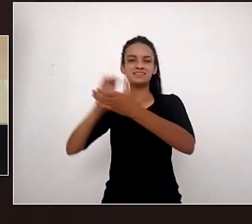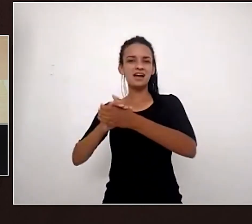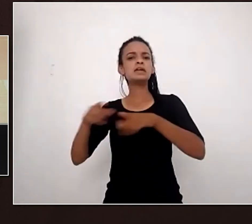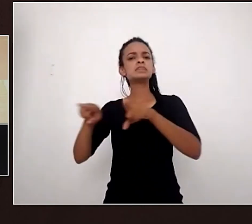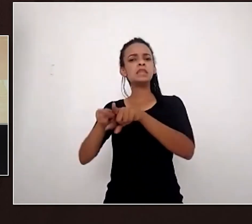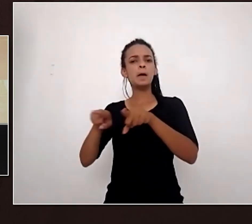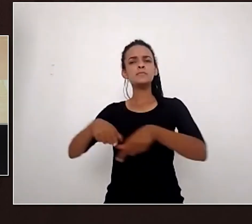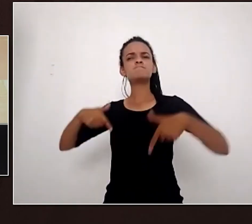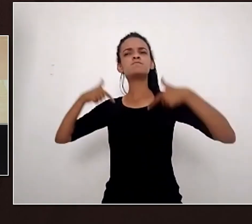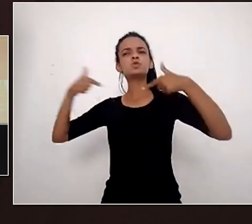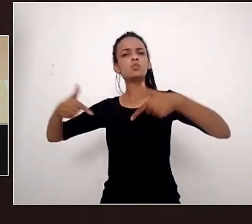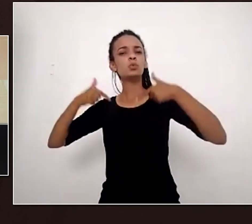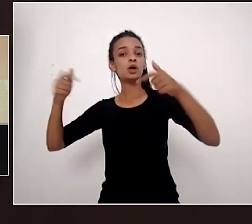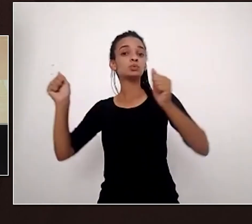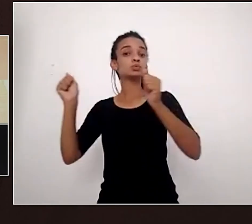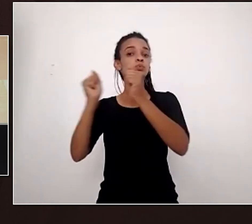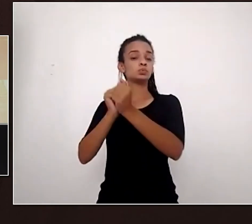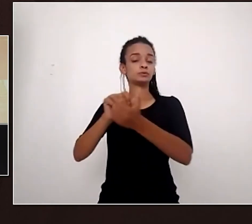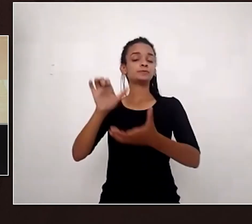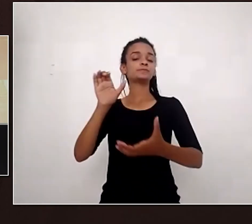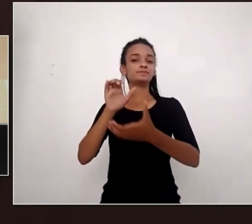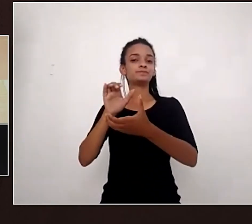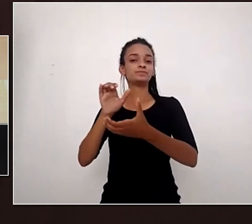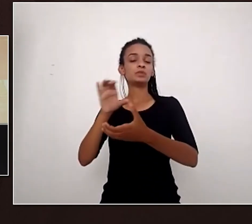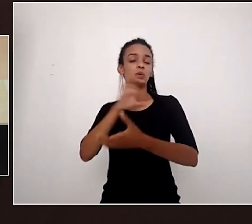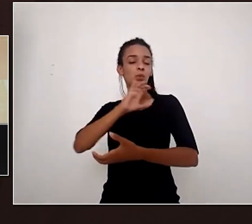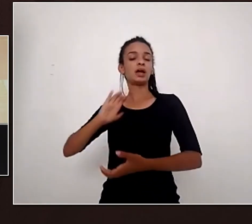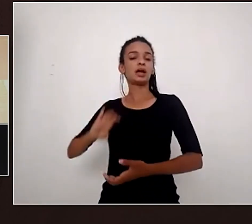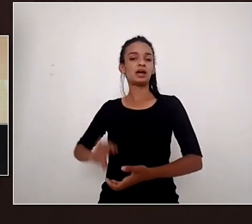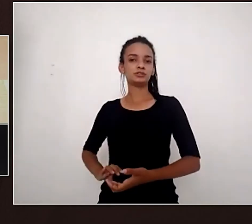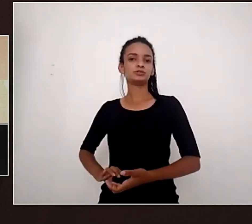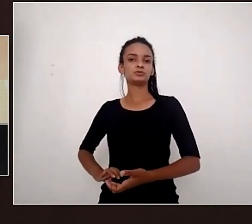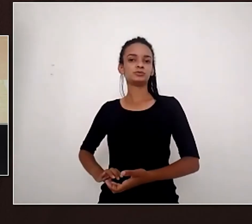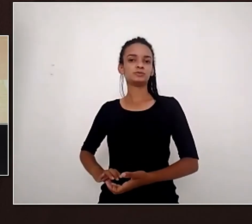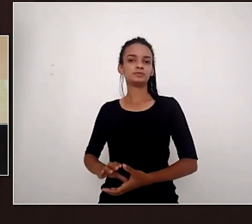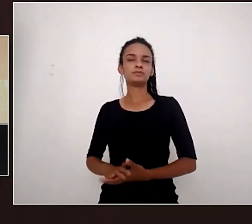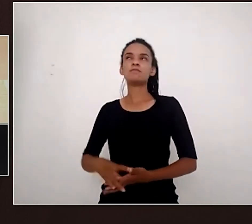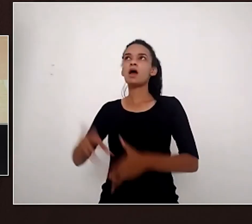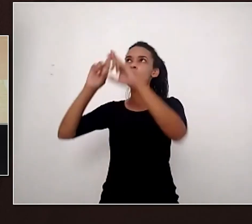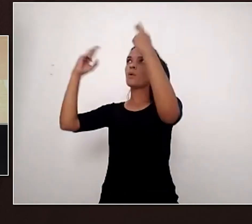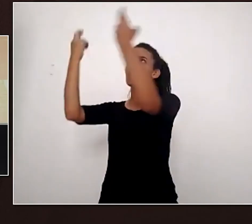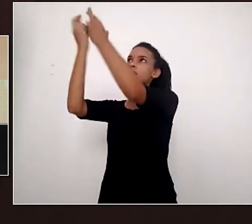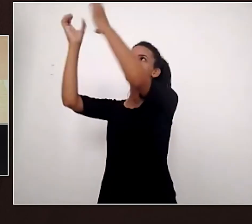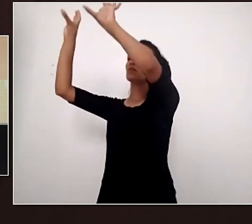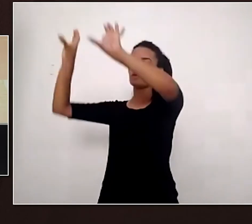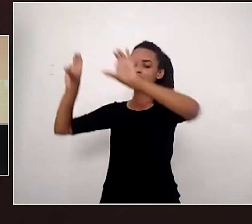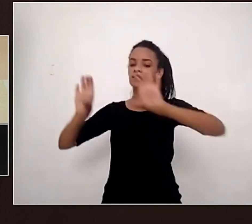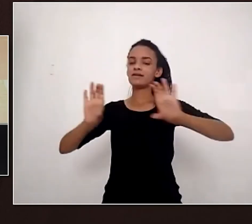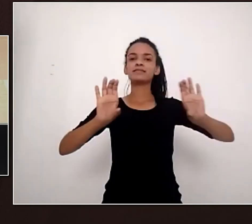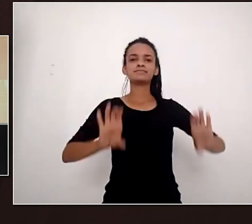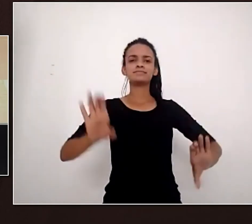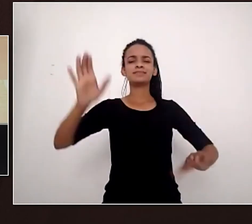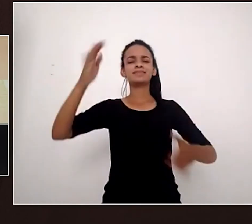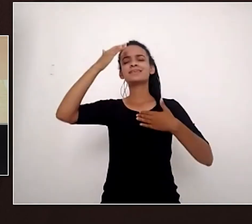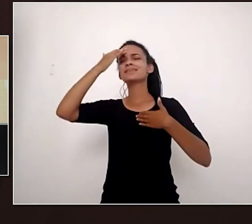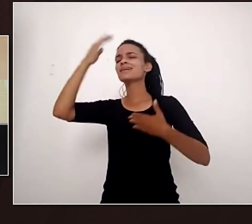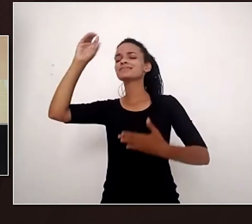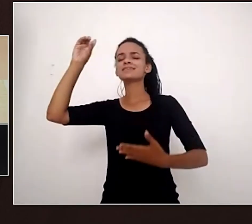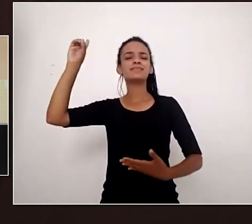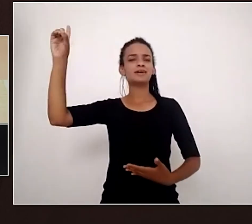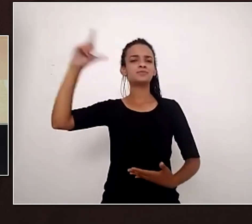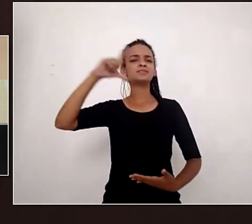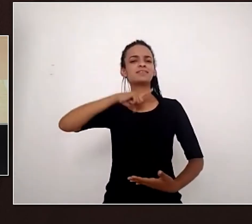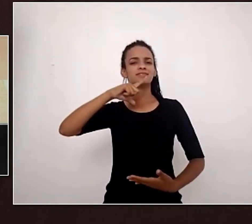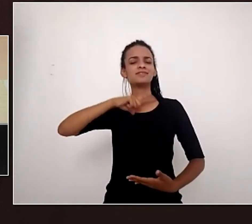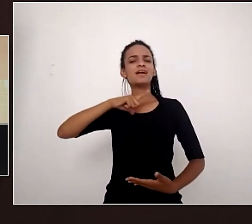para o restabelecimento do seu reino aqui na terra. Graças a Deus, nós temos hoje esse exército na rua.